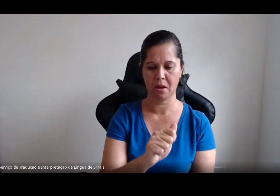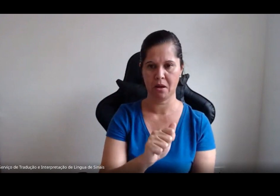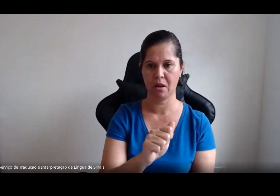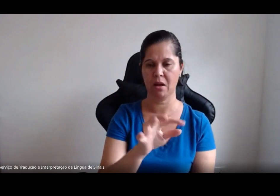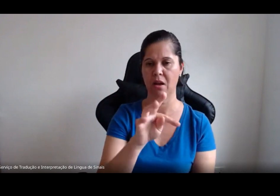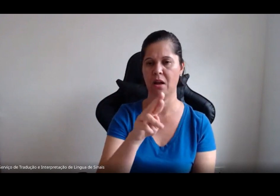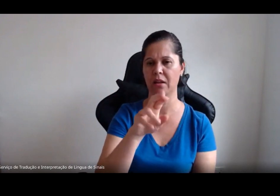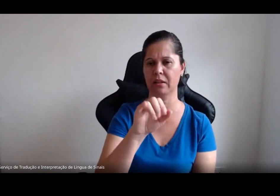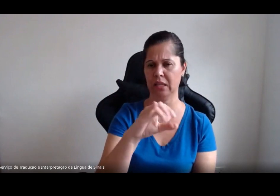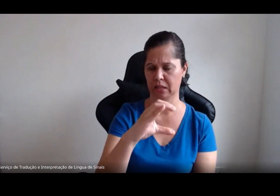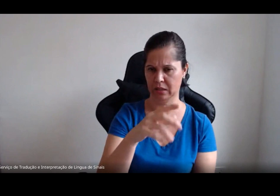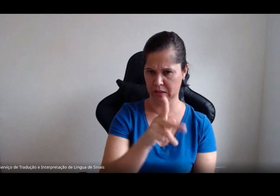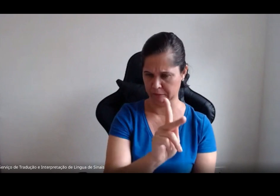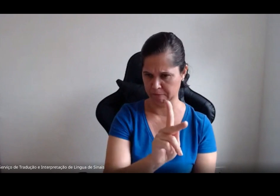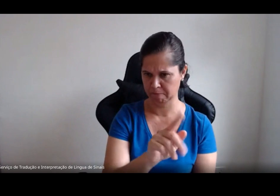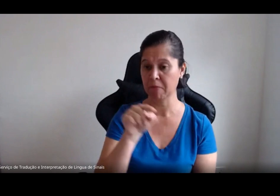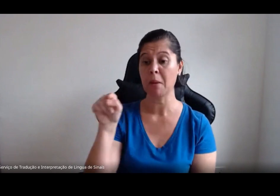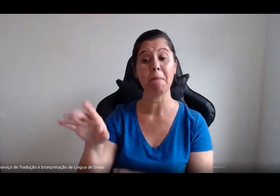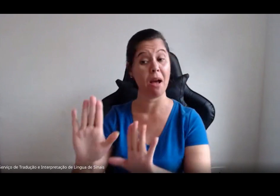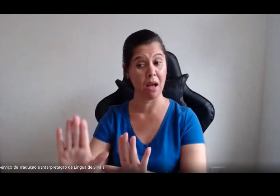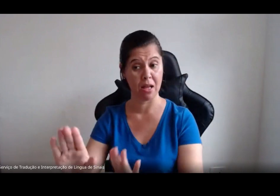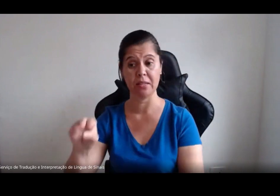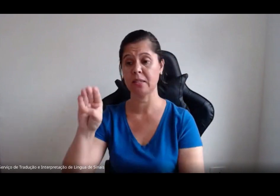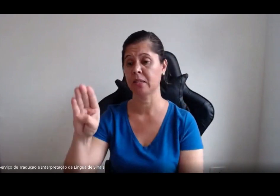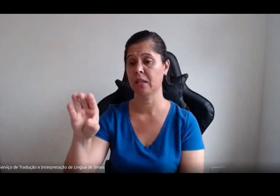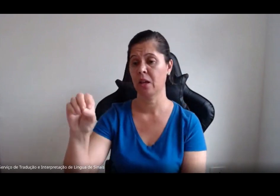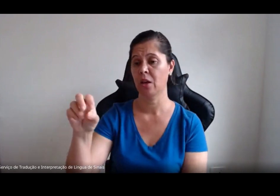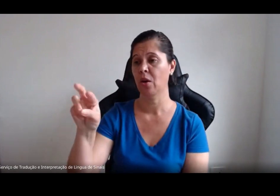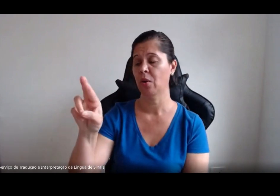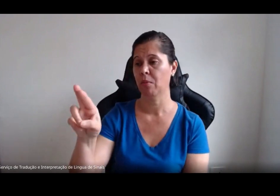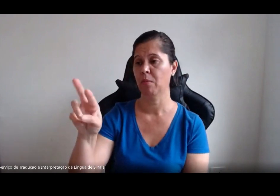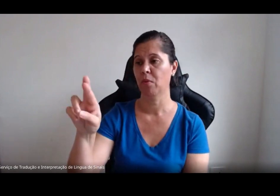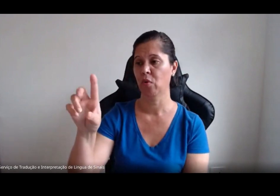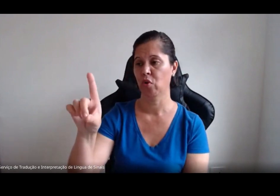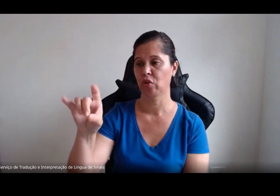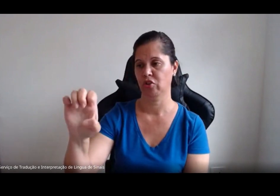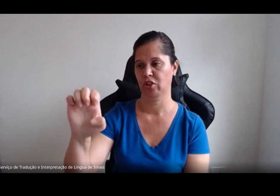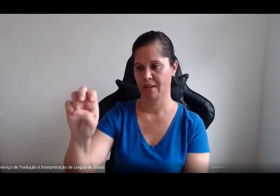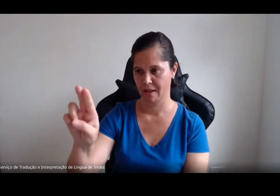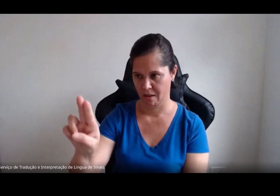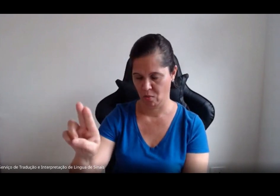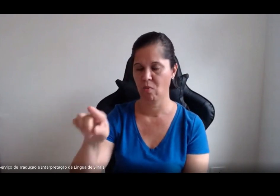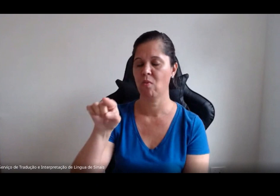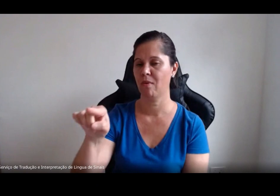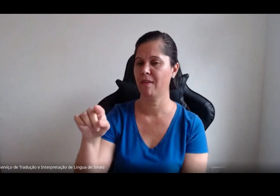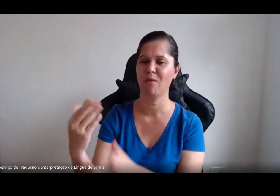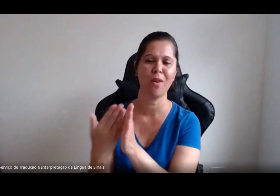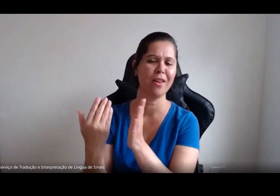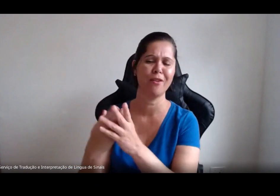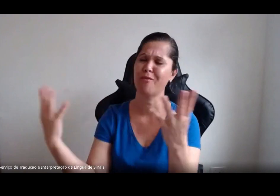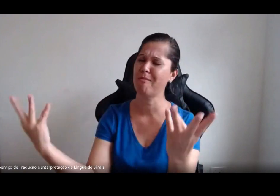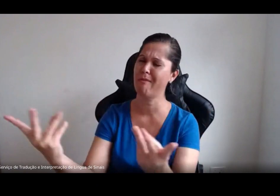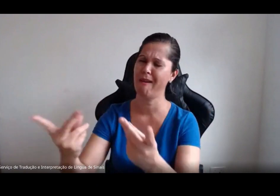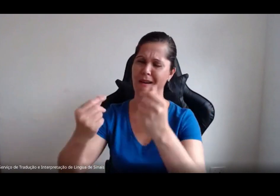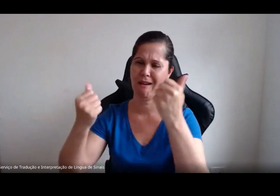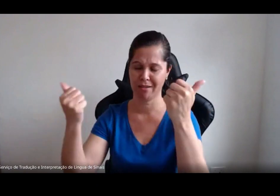modificando algumas coisas. Bom, Bourdieu, então, é o autor desse pequeno livro maravilhoso, que